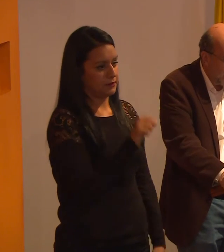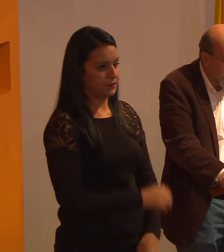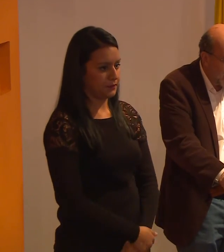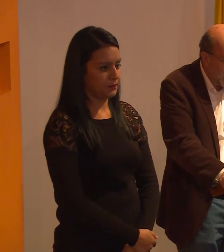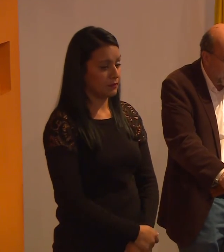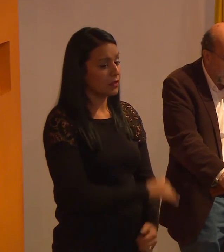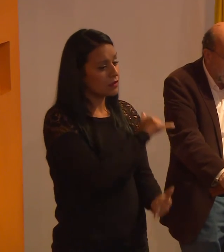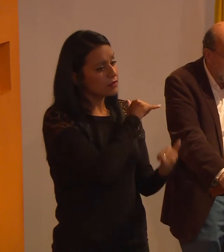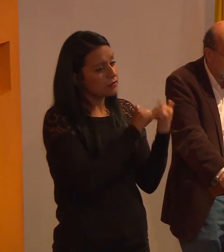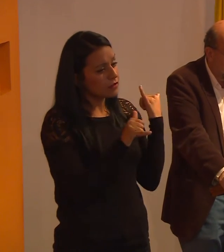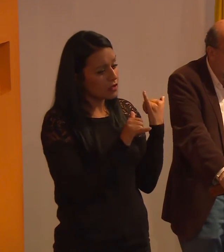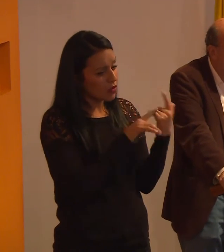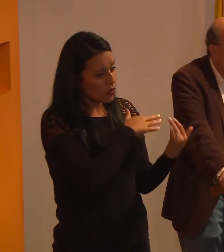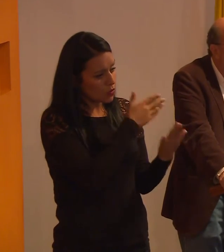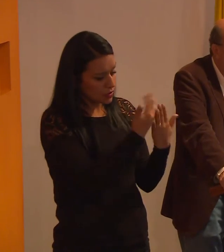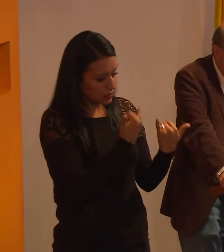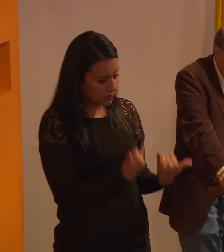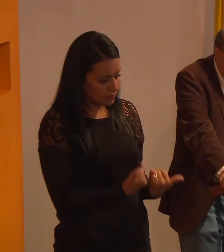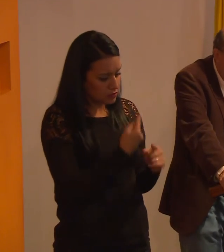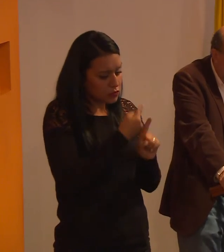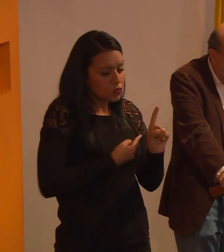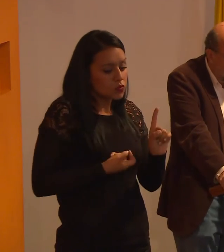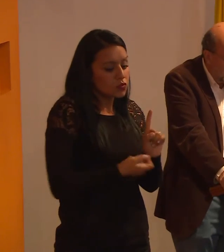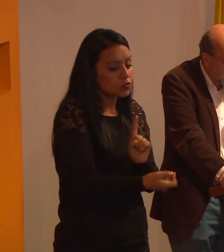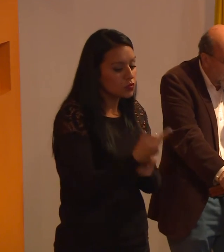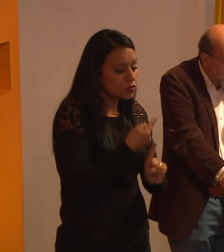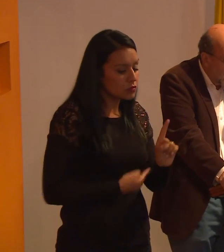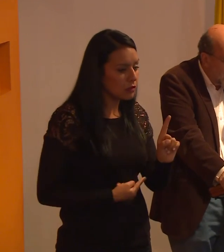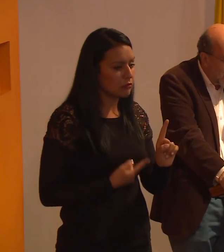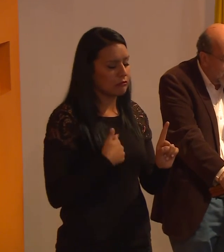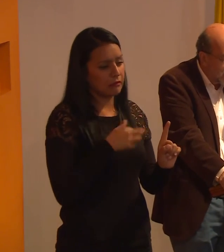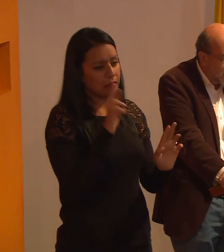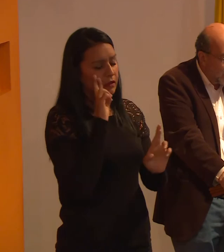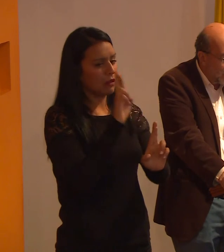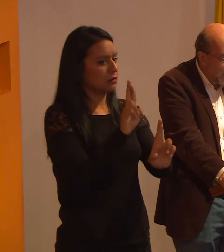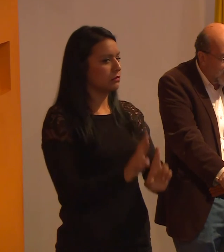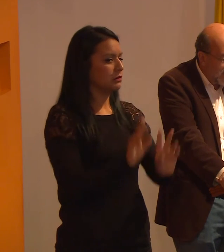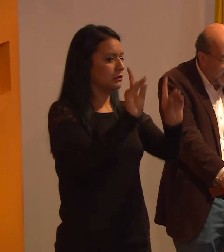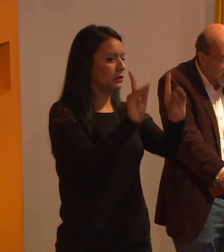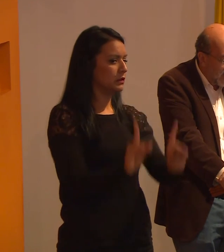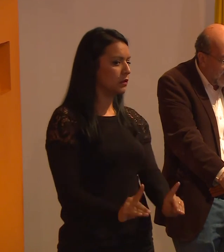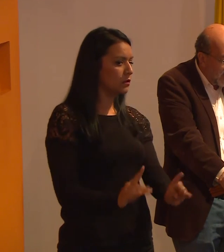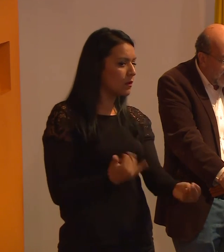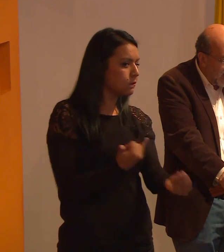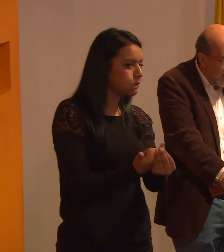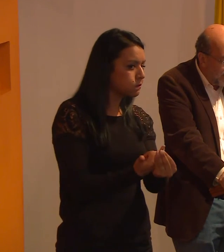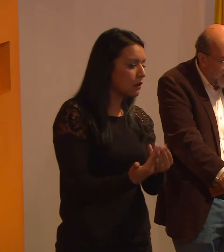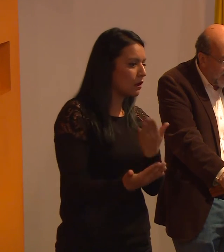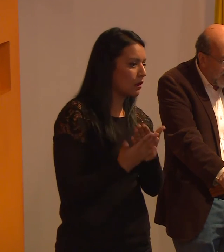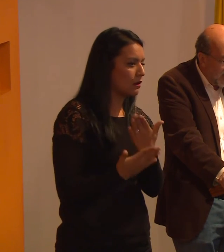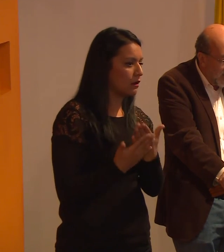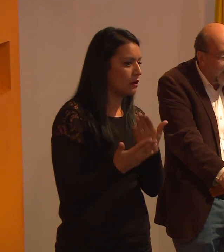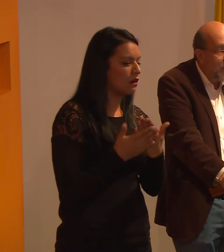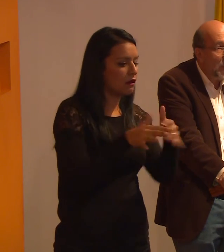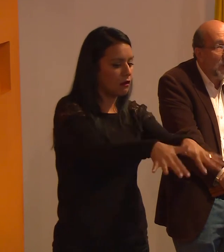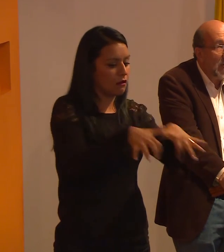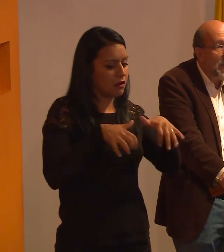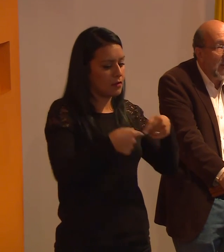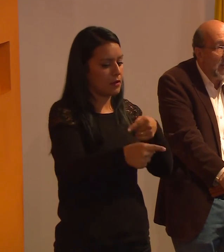A finales del presente mes, esperamos una decisión concreta en la